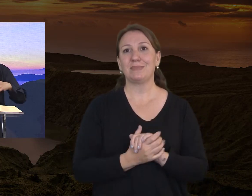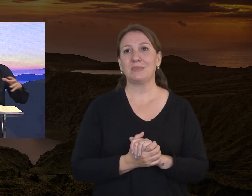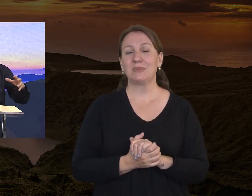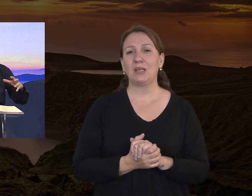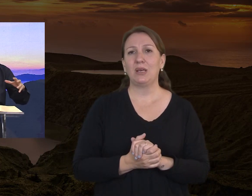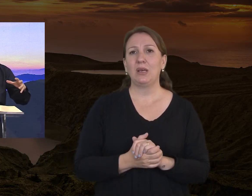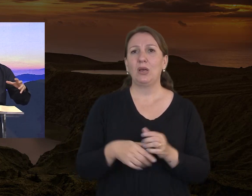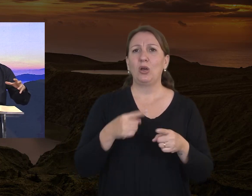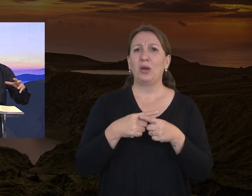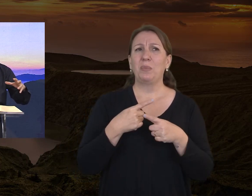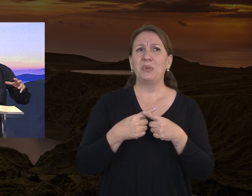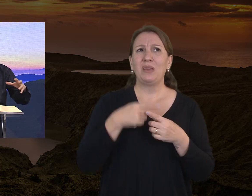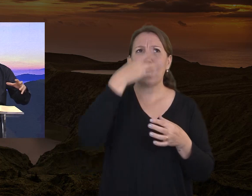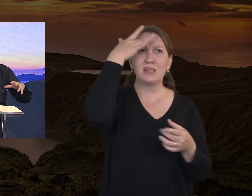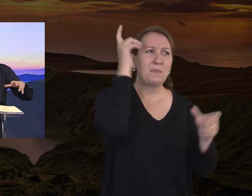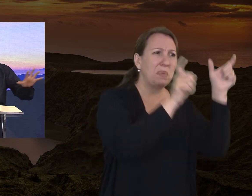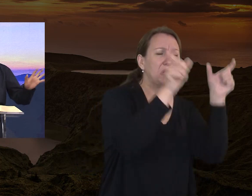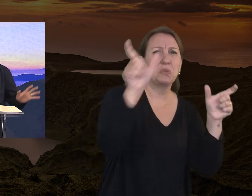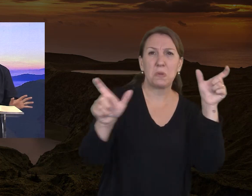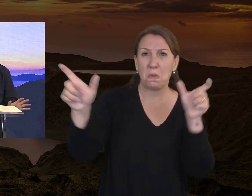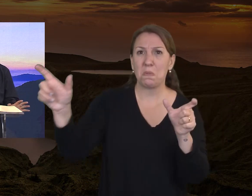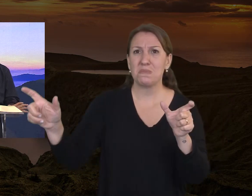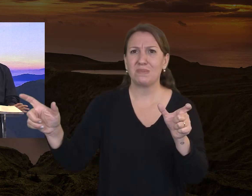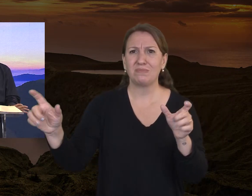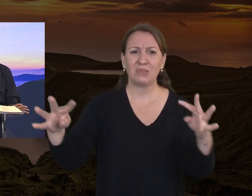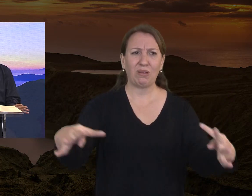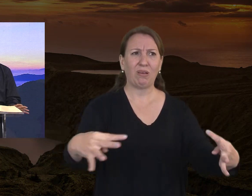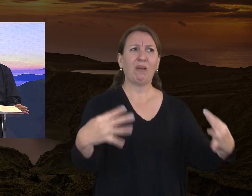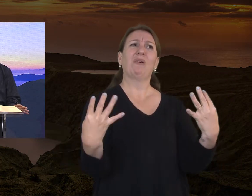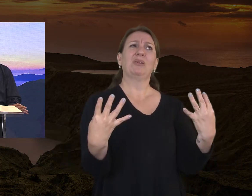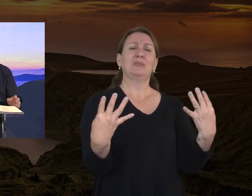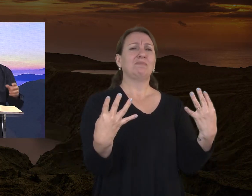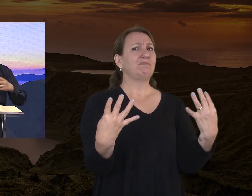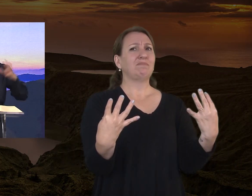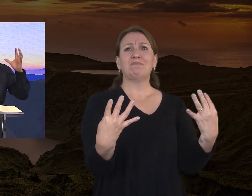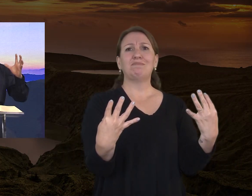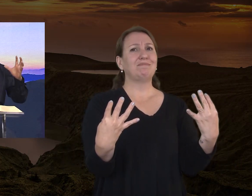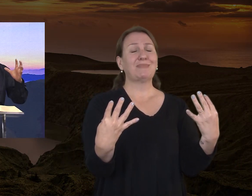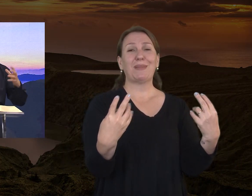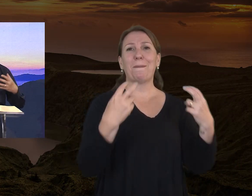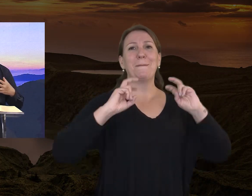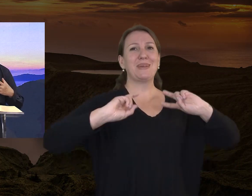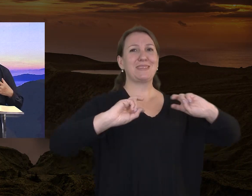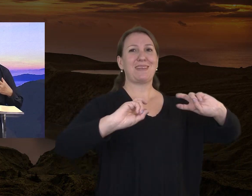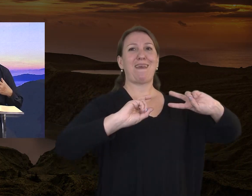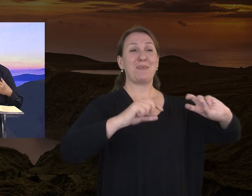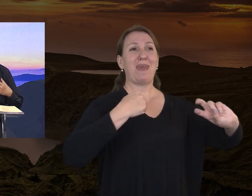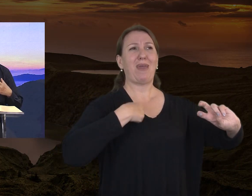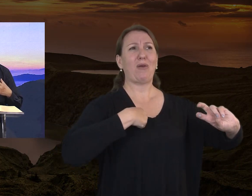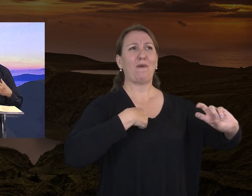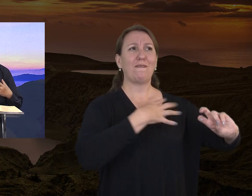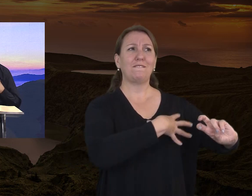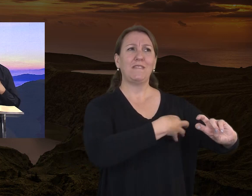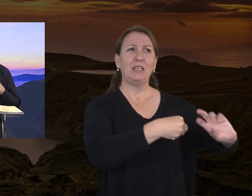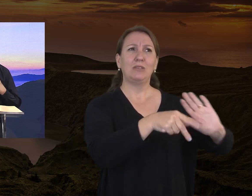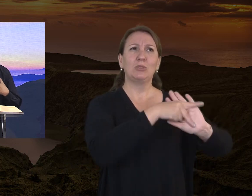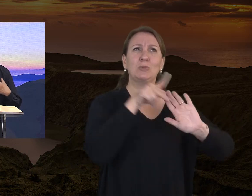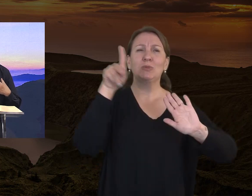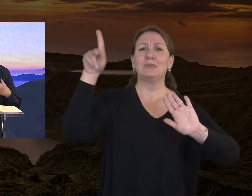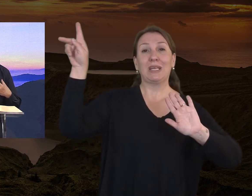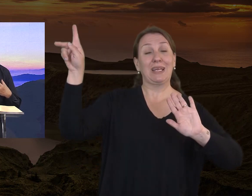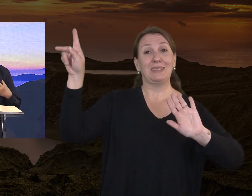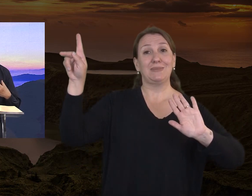somos como outras pessoas quaisquer. Mas graças a Deus, um dia, esse Filho de